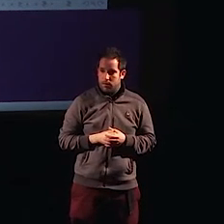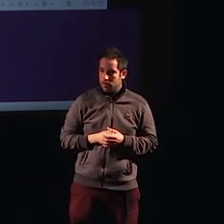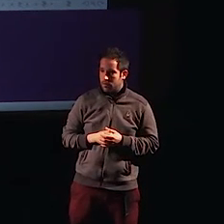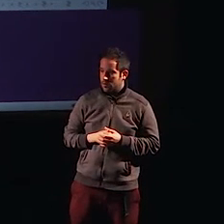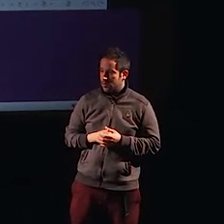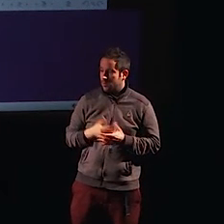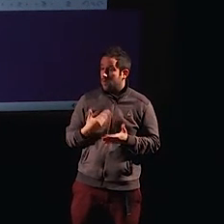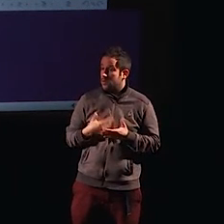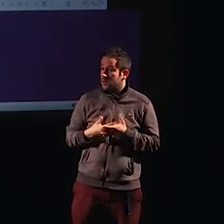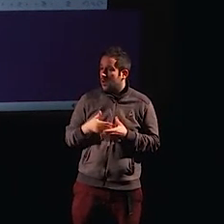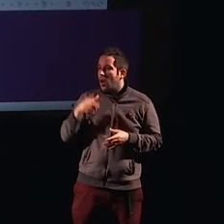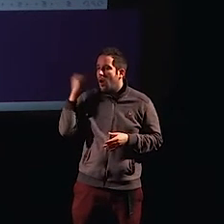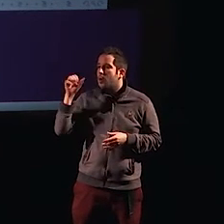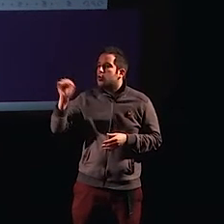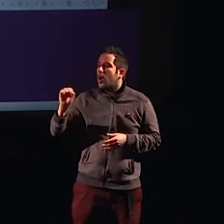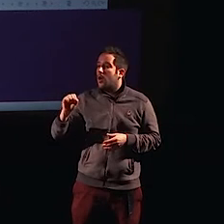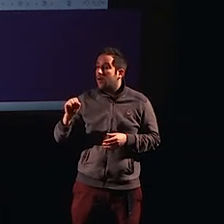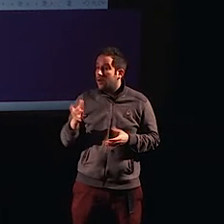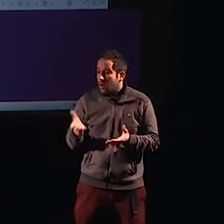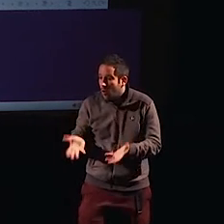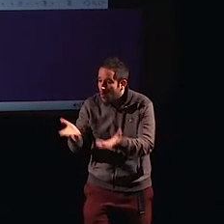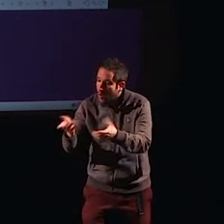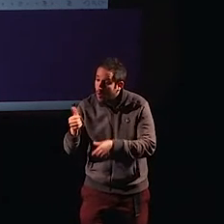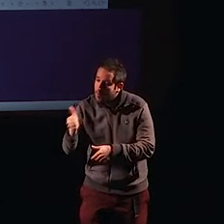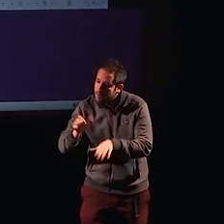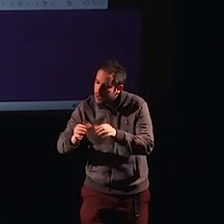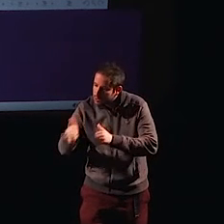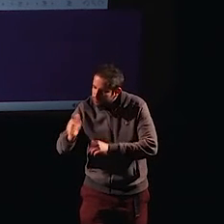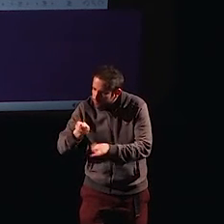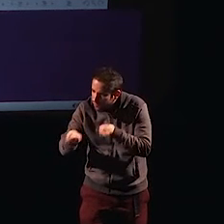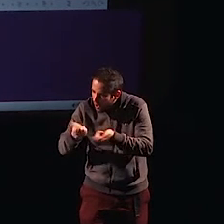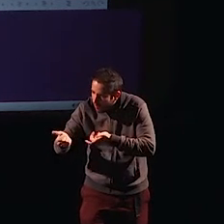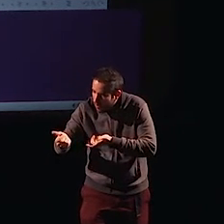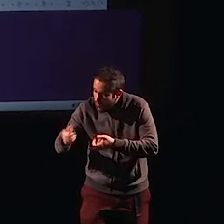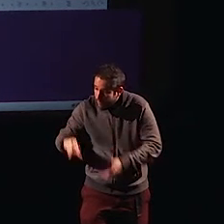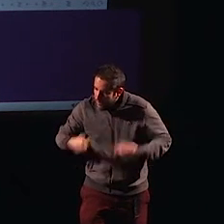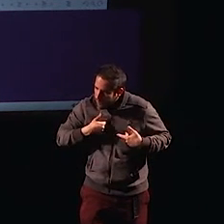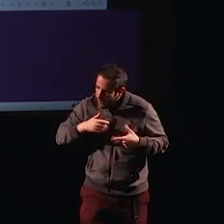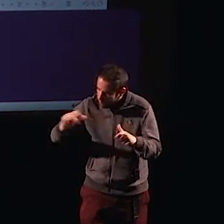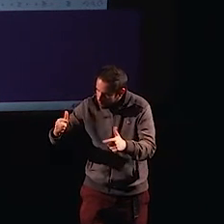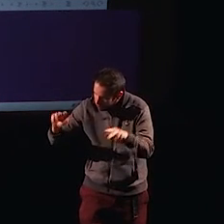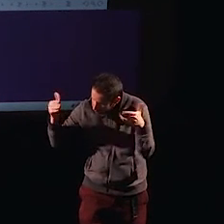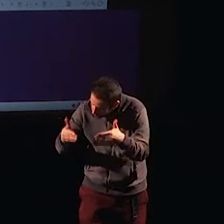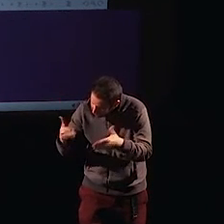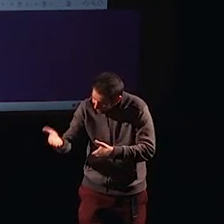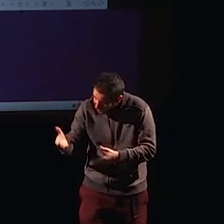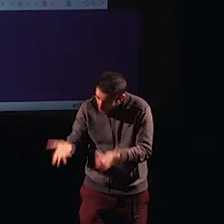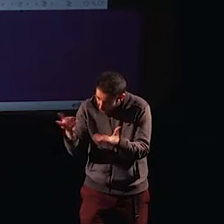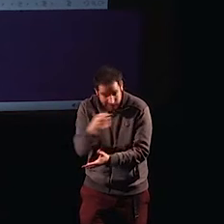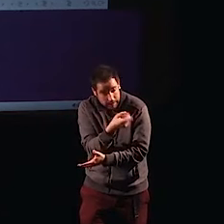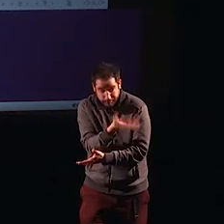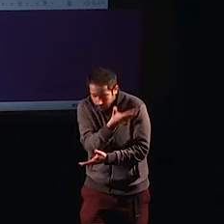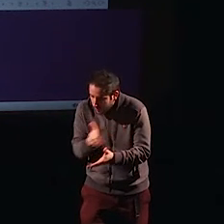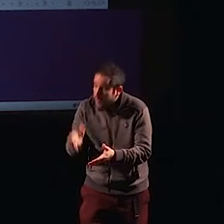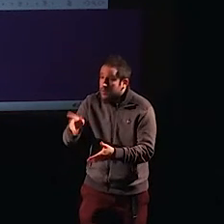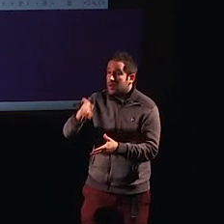La mission socratique, c'est de s'inciter les hommes. Et du coup, il incite les hommes à s'occuper d'eux-mêmes. Il incite les hommes à se préoccuper de leur vie privée. C'est très exactement ce geste